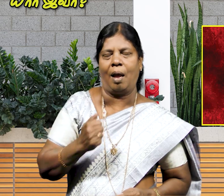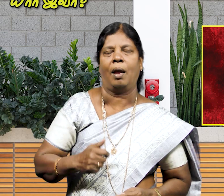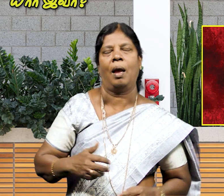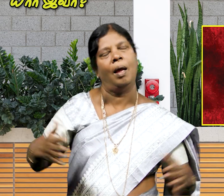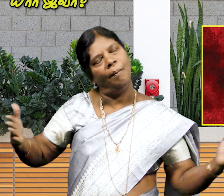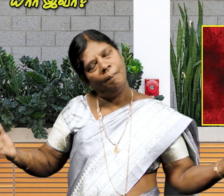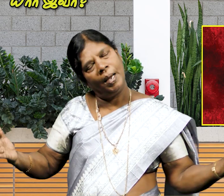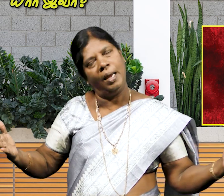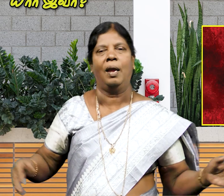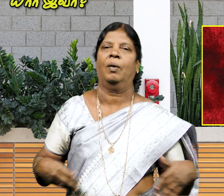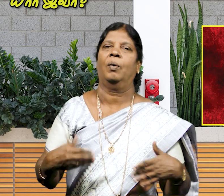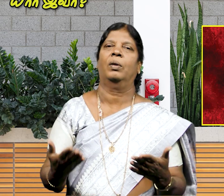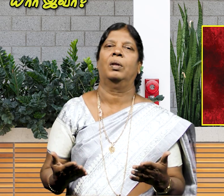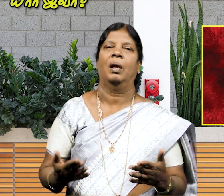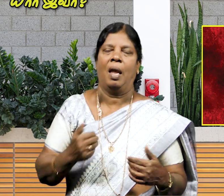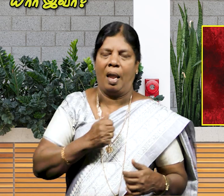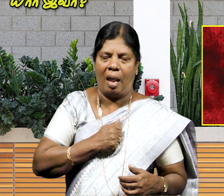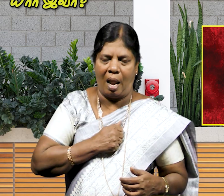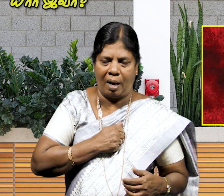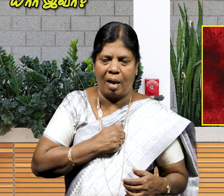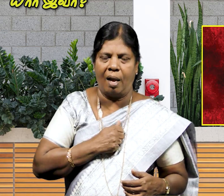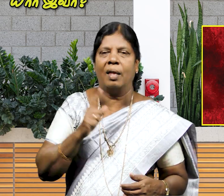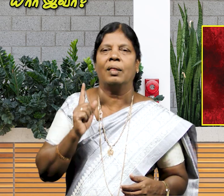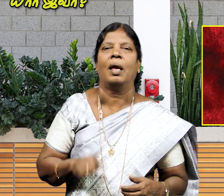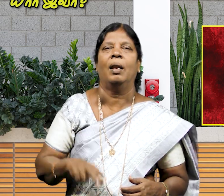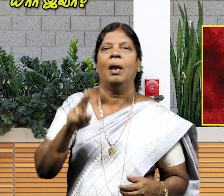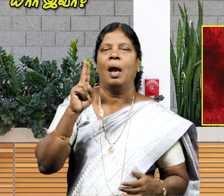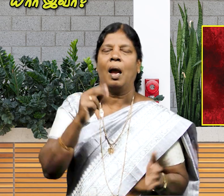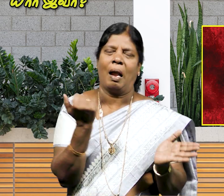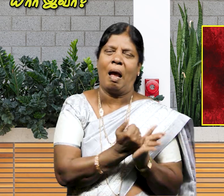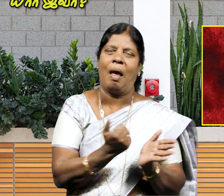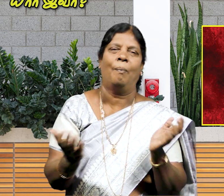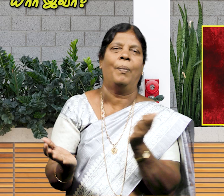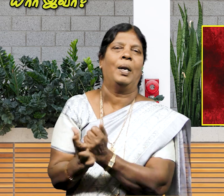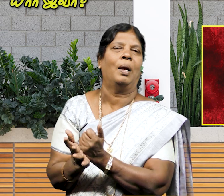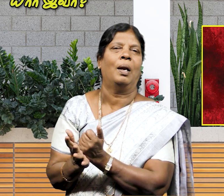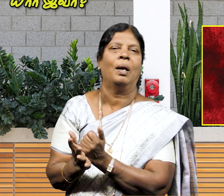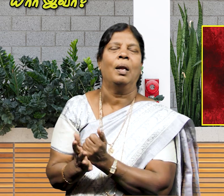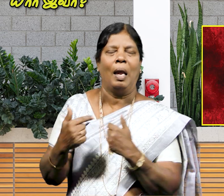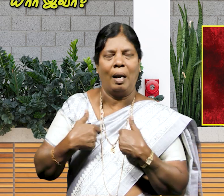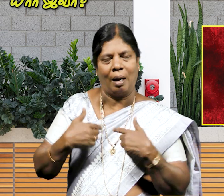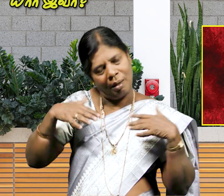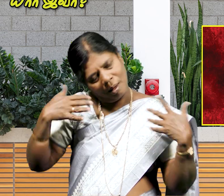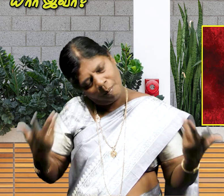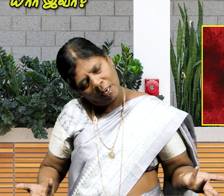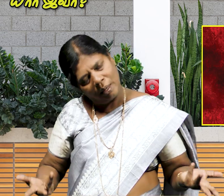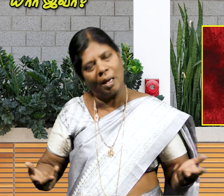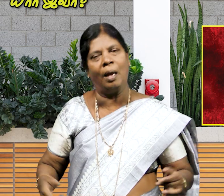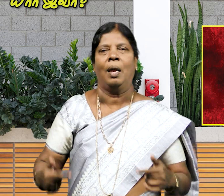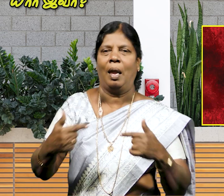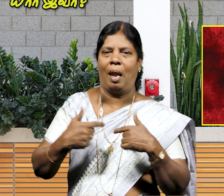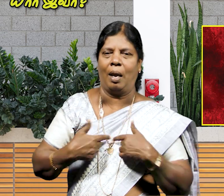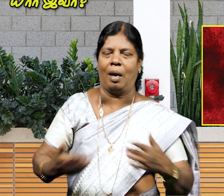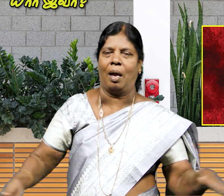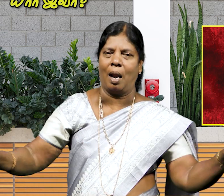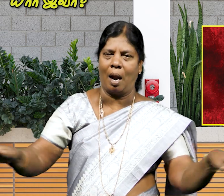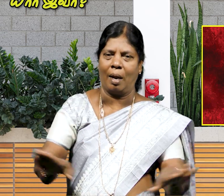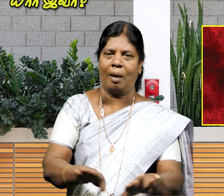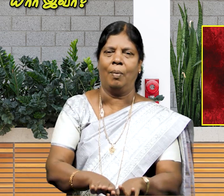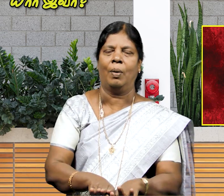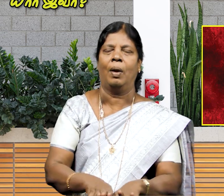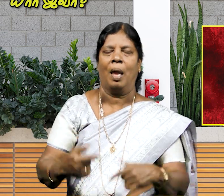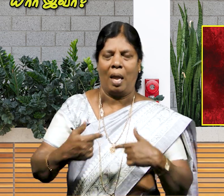உயிரையே சிலுவையிலே எனக்காய் பலியாய் கொடுத்தார். எனக்காக, எனக்காகத்தான் அவர் காயப்பட்டார், எனக்காகத்தான்